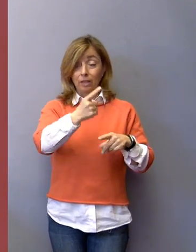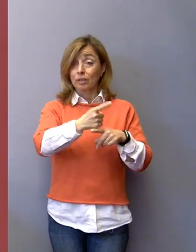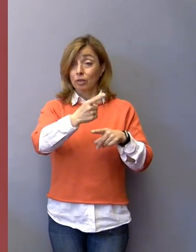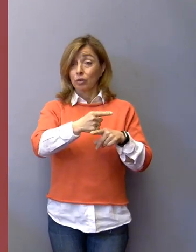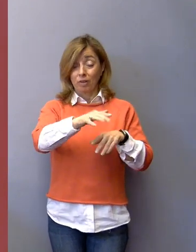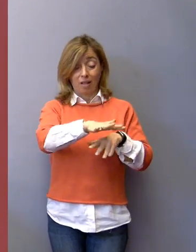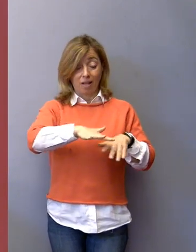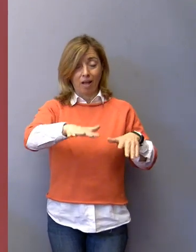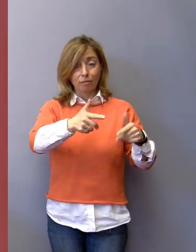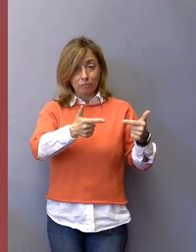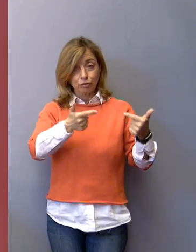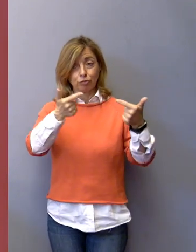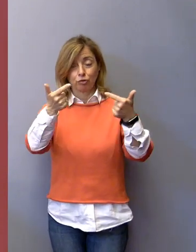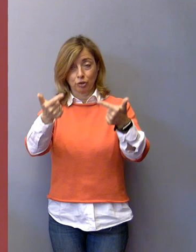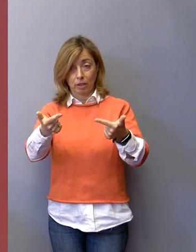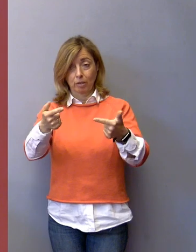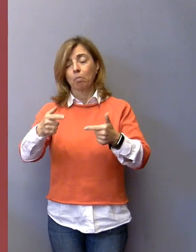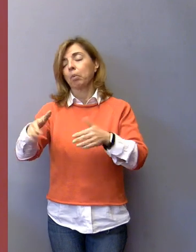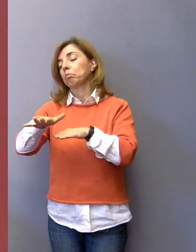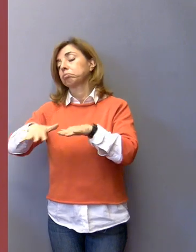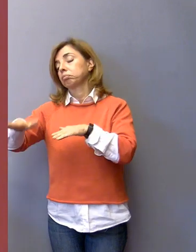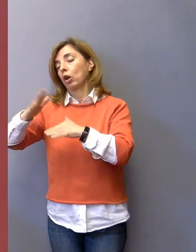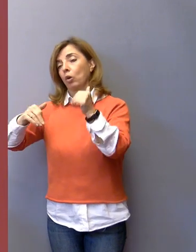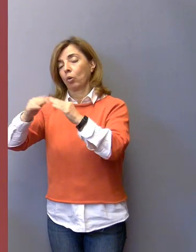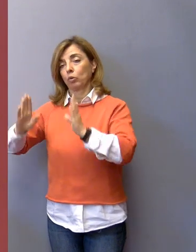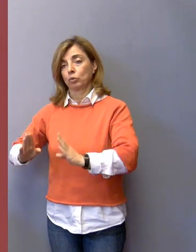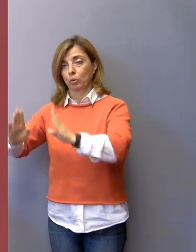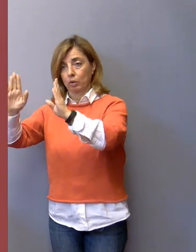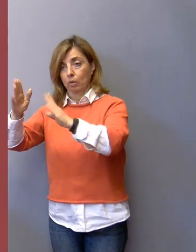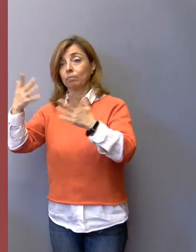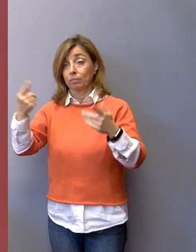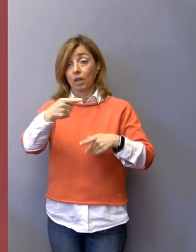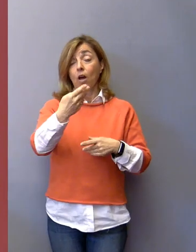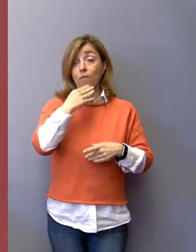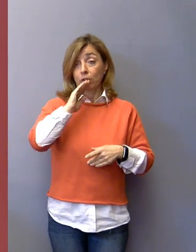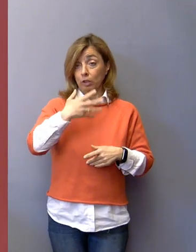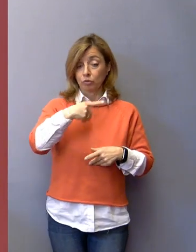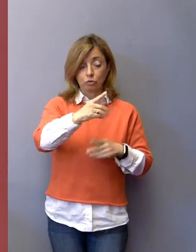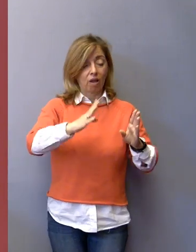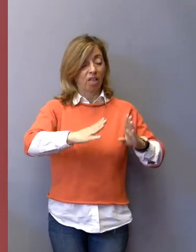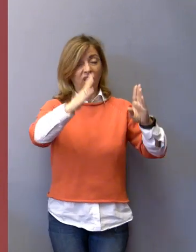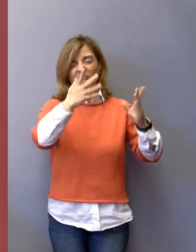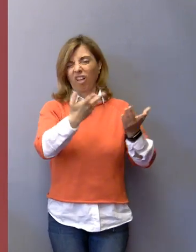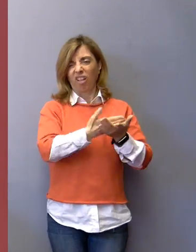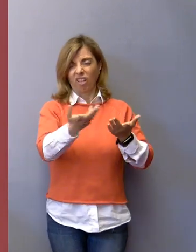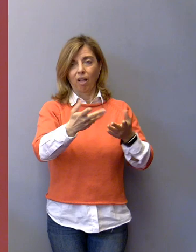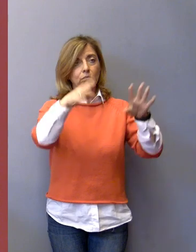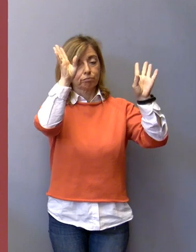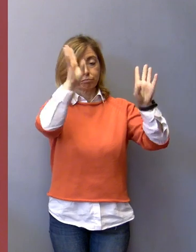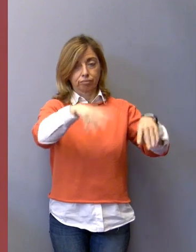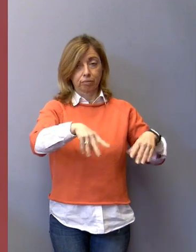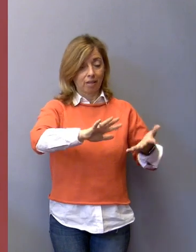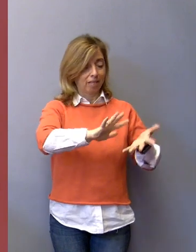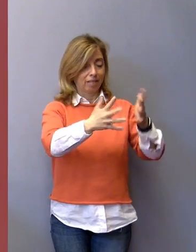Allora c'era un vantaggio per il pubblico tu buttavi giù un capannone obsoleto ok l'ho trasformavi